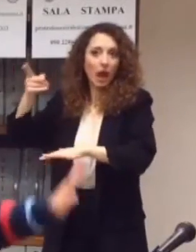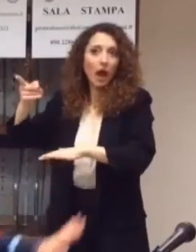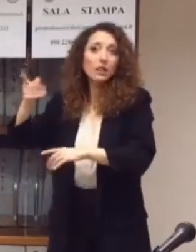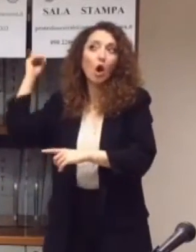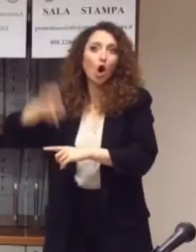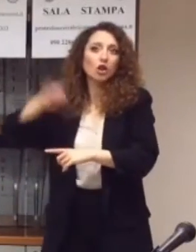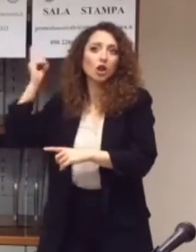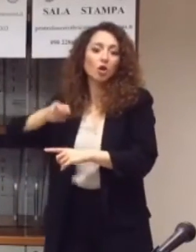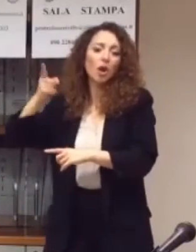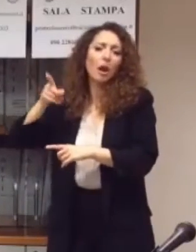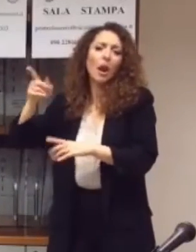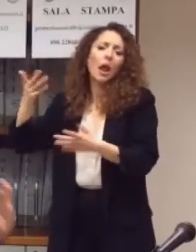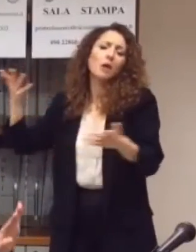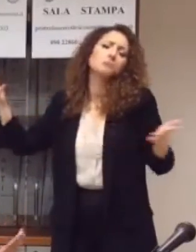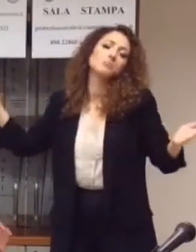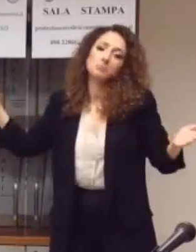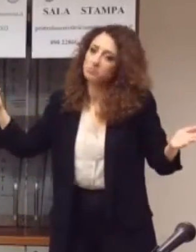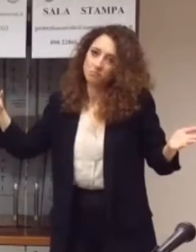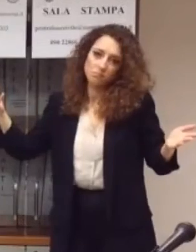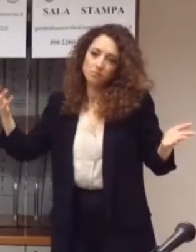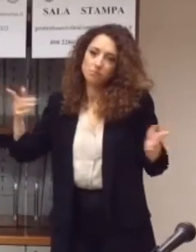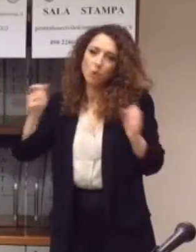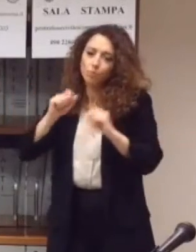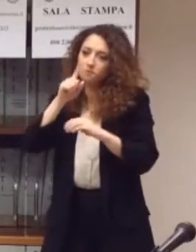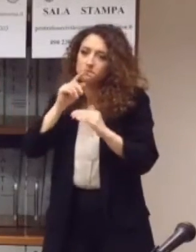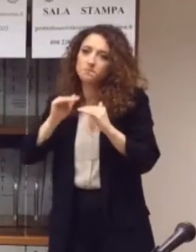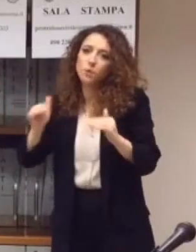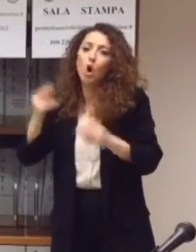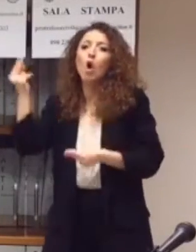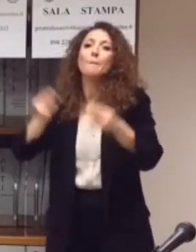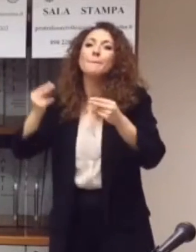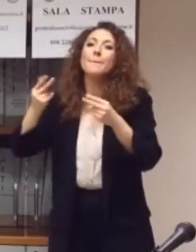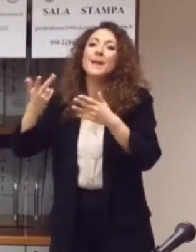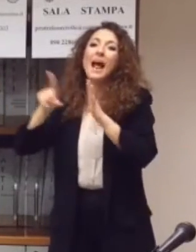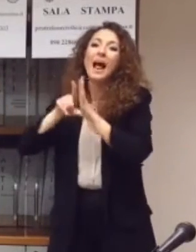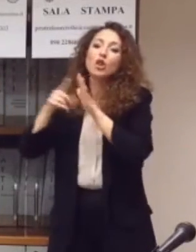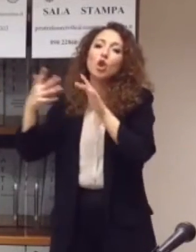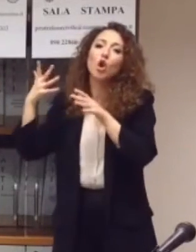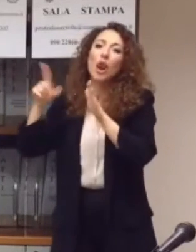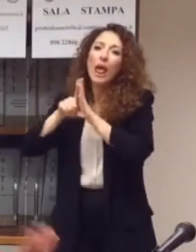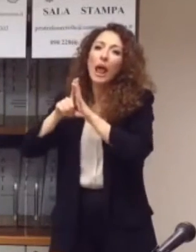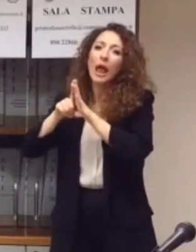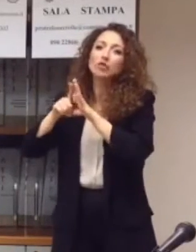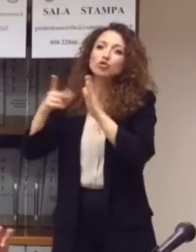Lì obiettivamente basta che tutto quadra con il combinato disposto dell'articolo vattene a